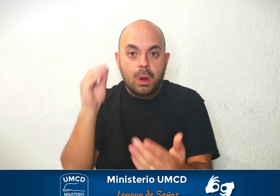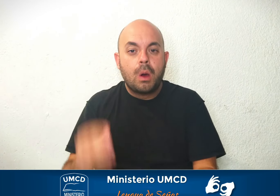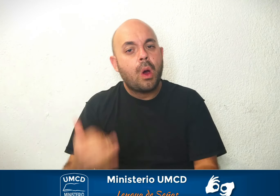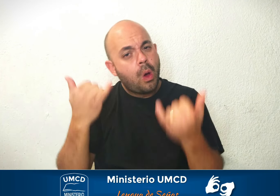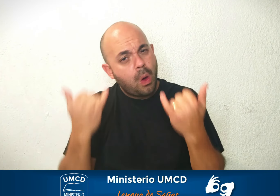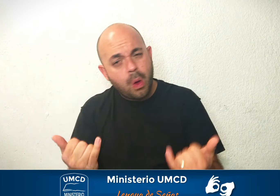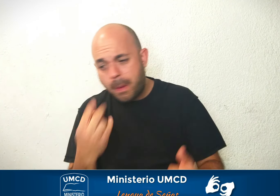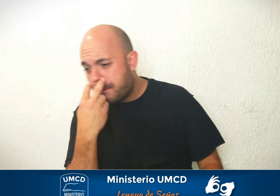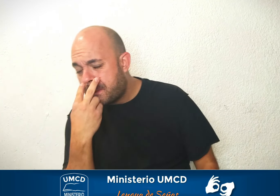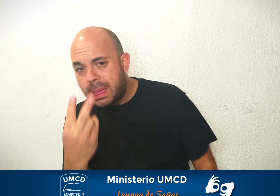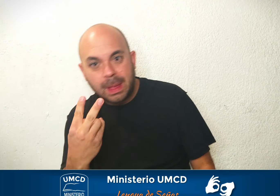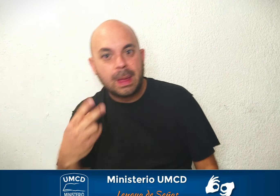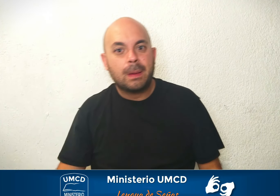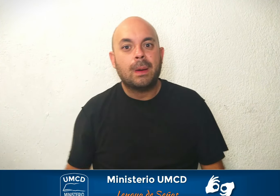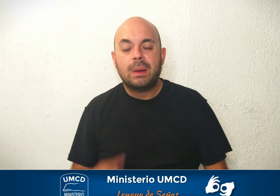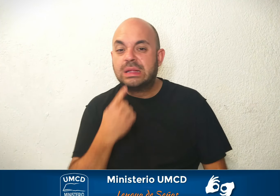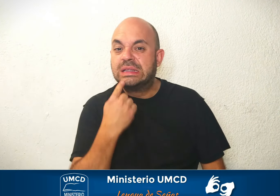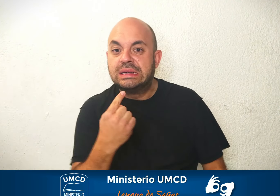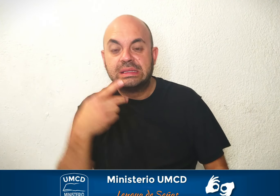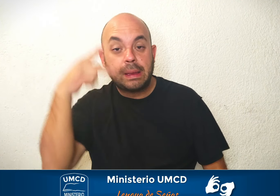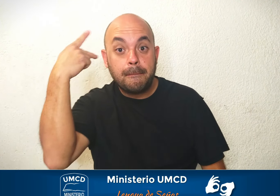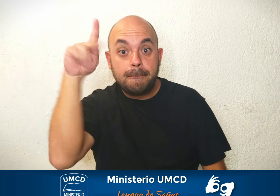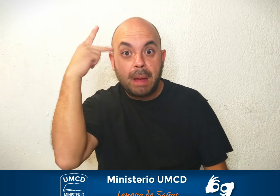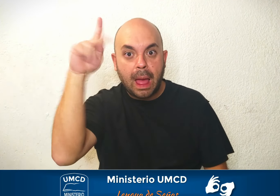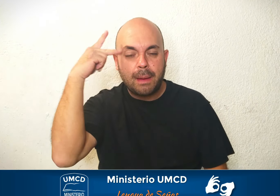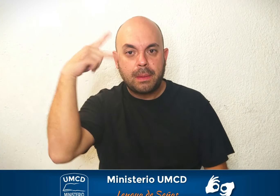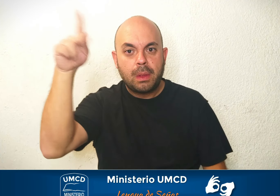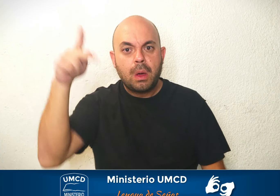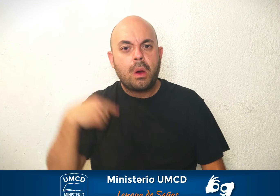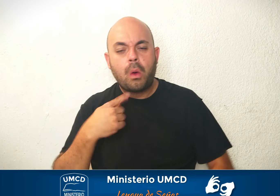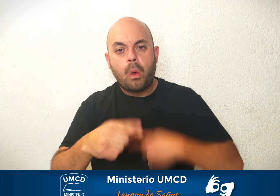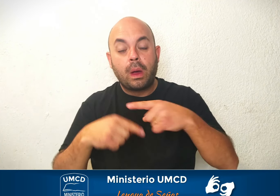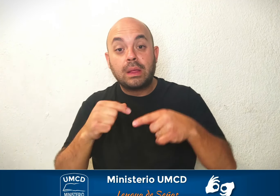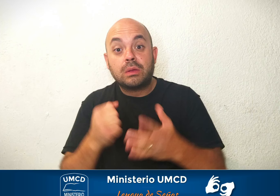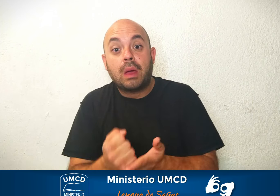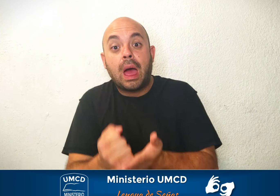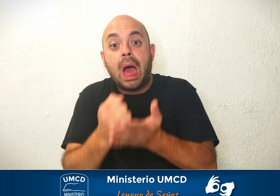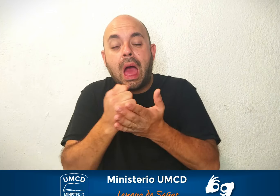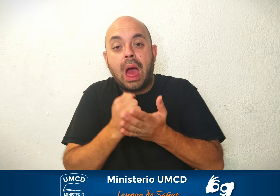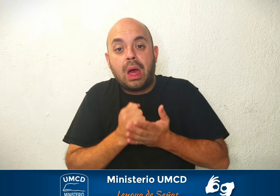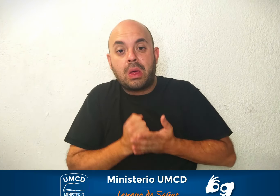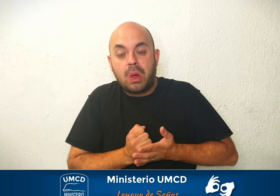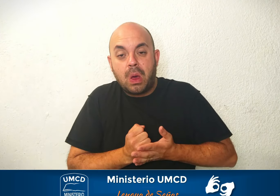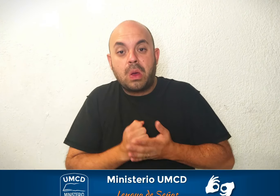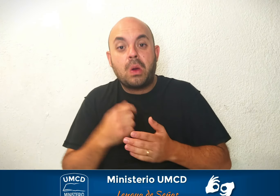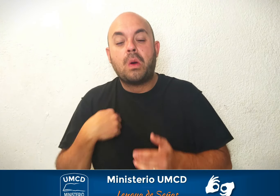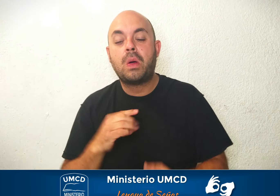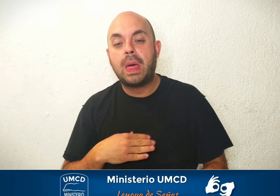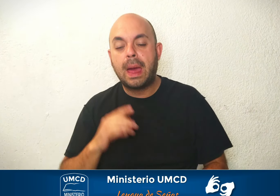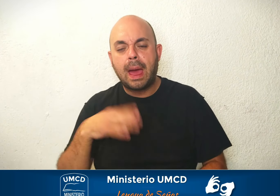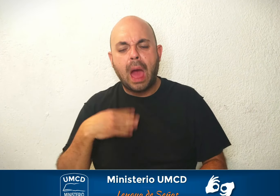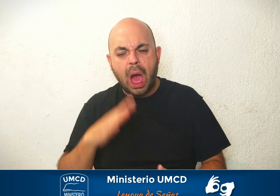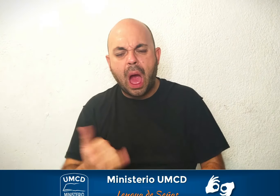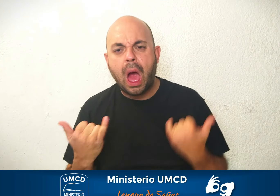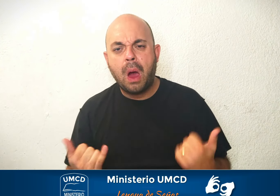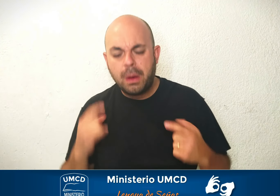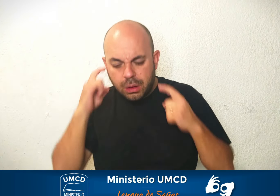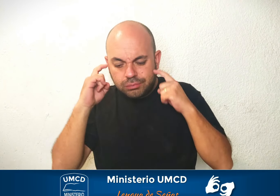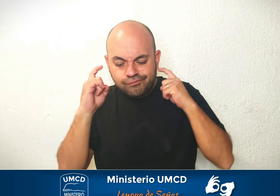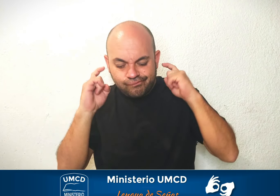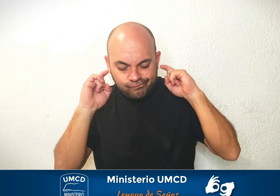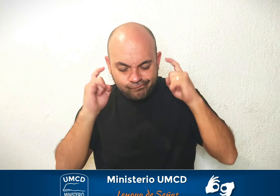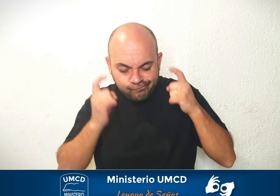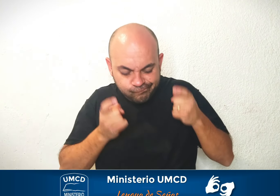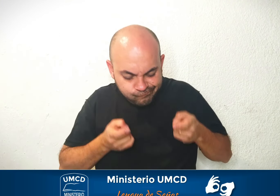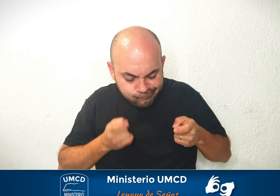a ir aprendiendo muchos de los principios que se encuentran en esos pasajes que nos pueden ayudar a entender a nosotros cómo